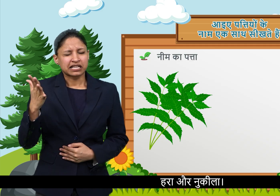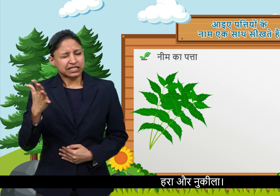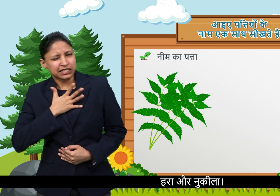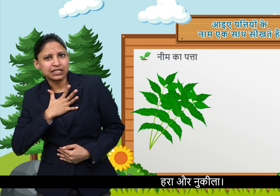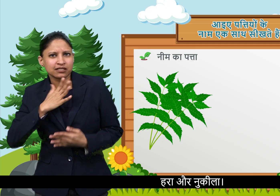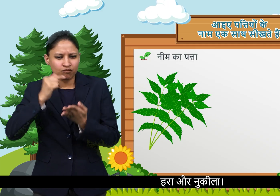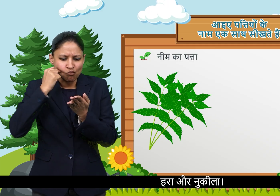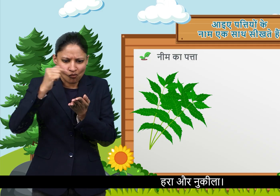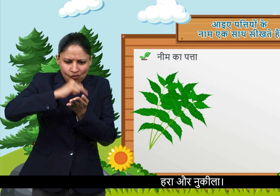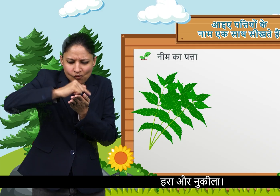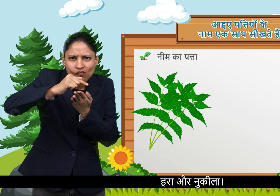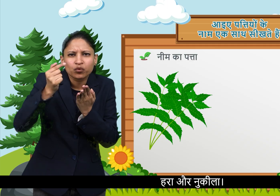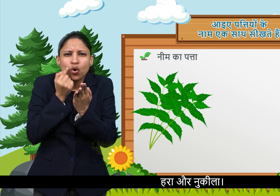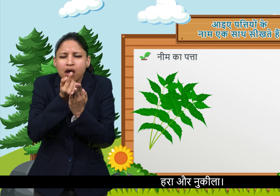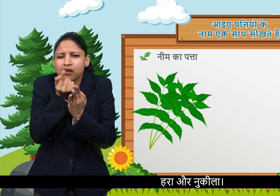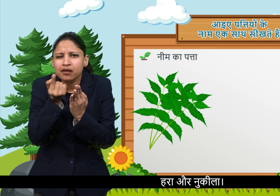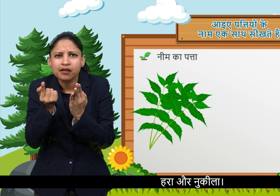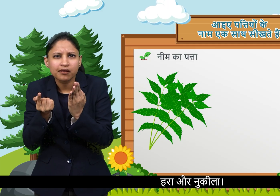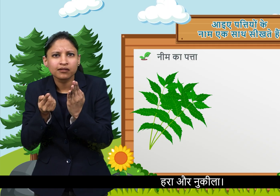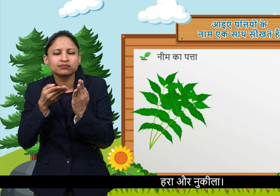हरा और नुकीला,